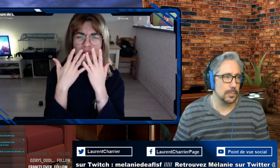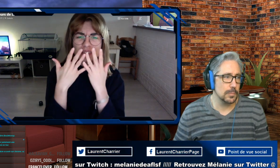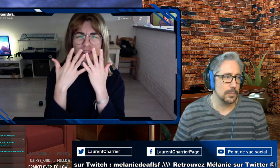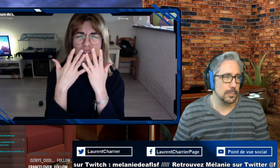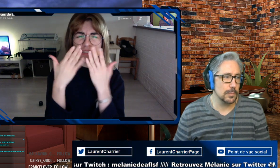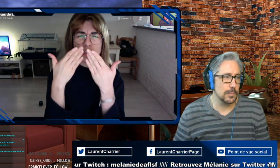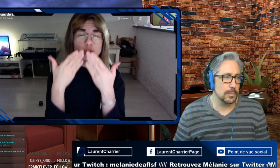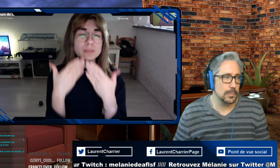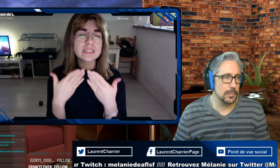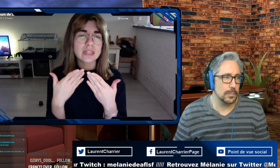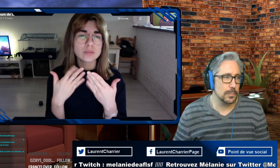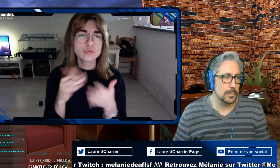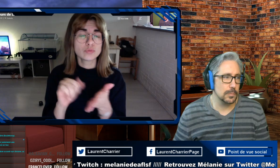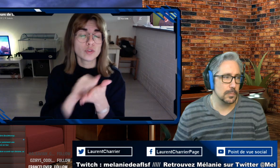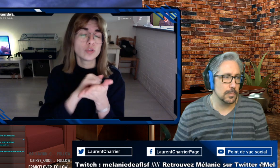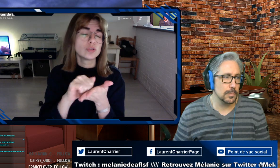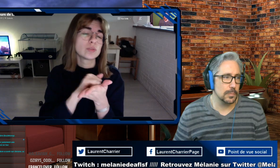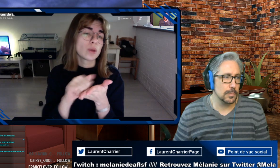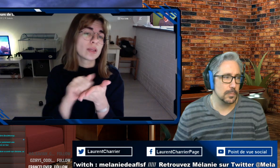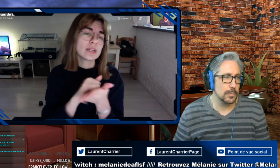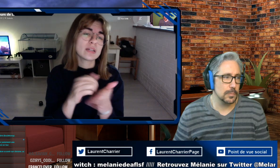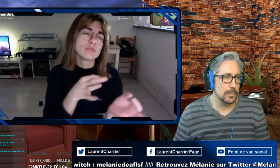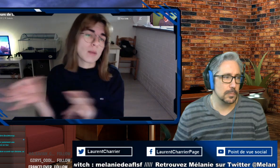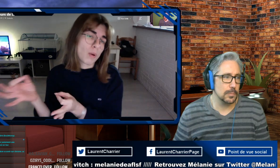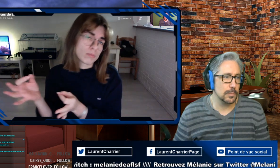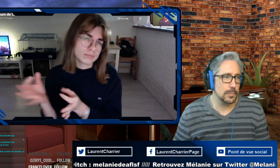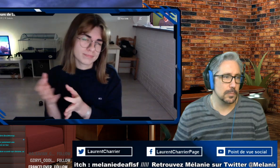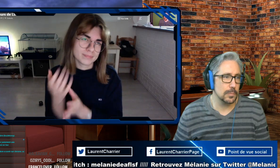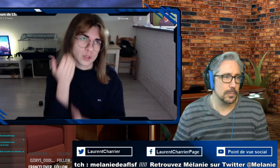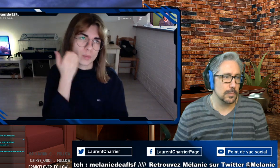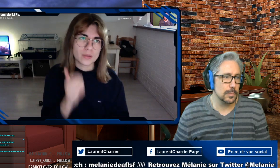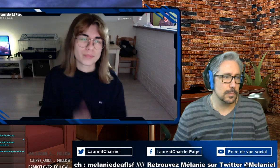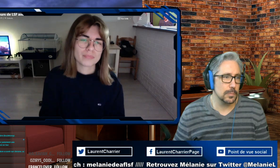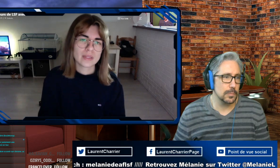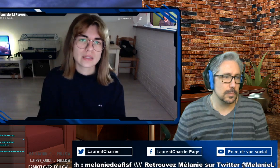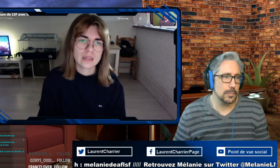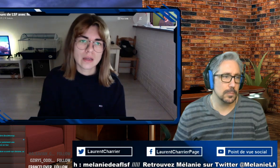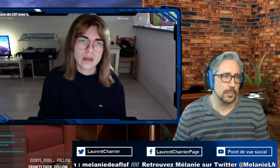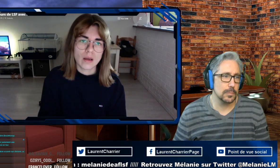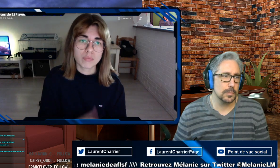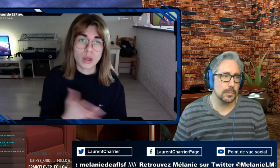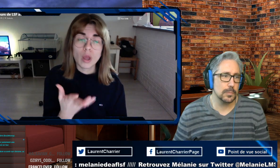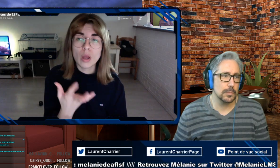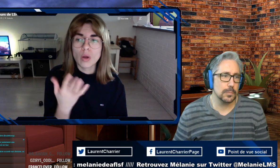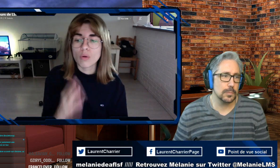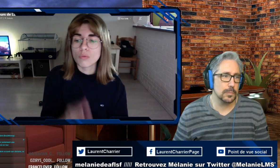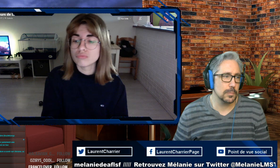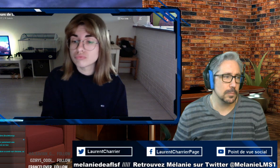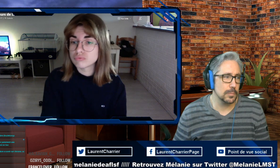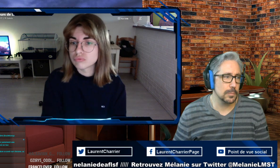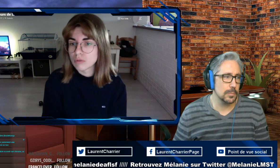et ben c'est humide. Du coup, il faut le nettoyer régulièrement. C'est embêtant.